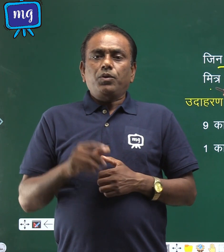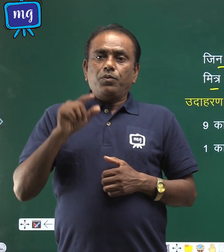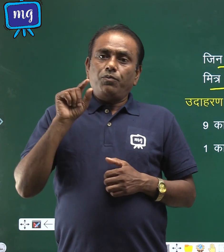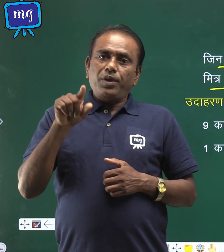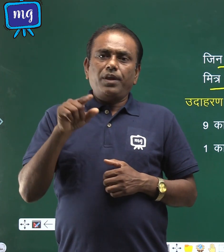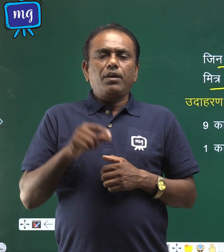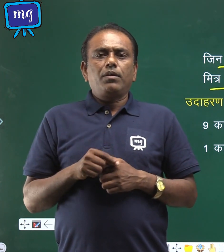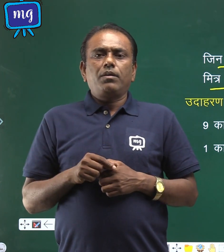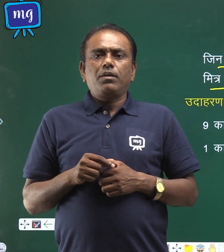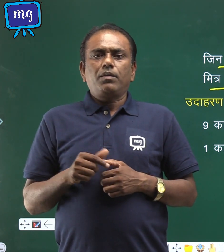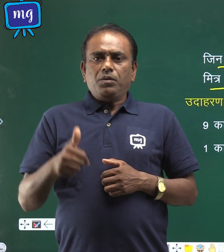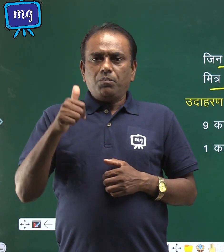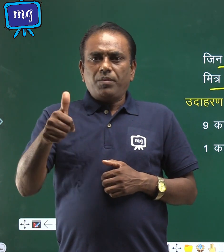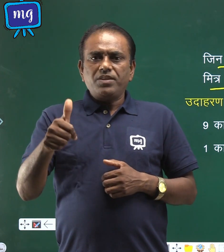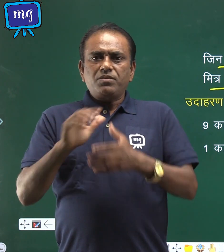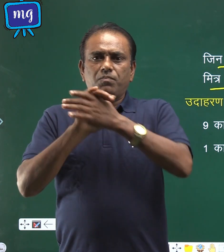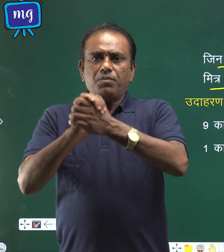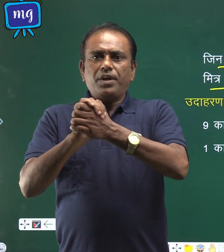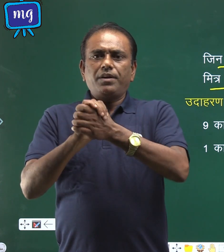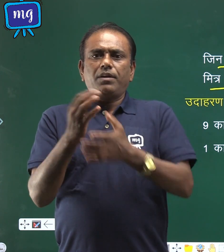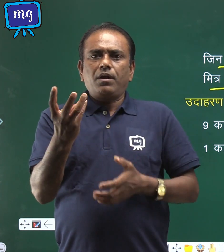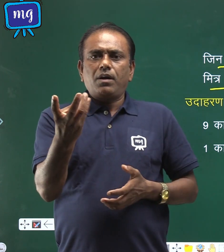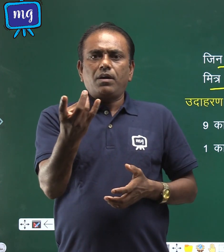वे परम मित्र अंक